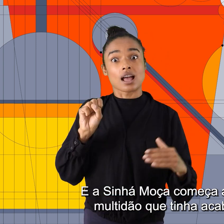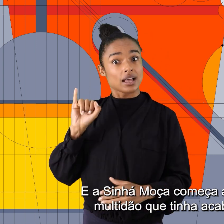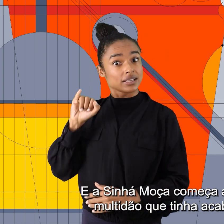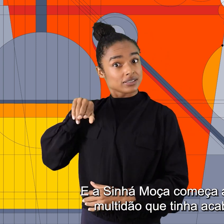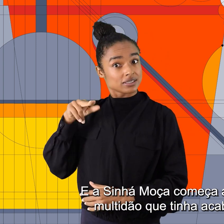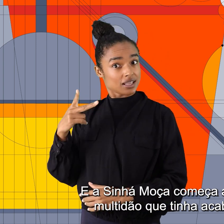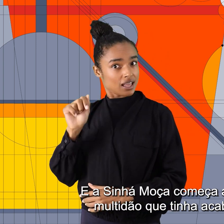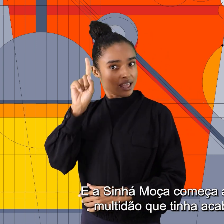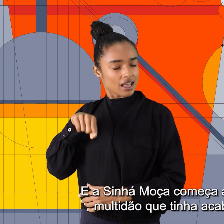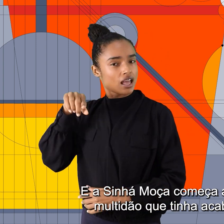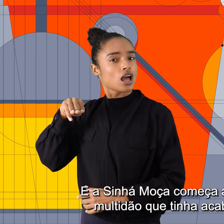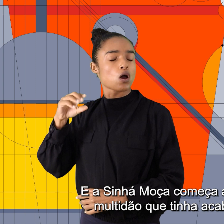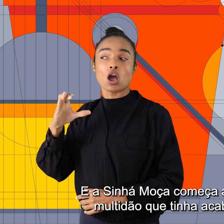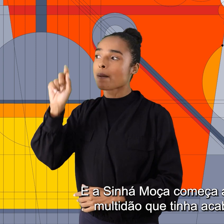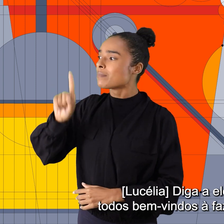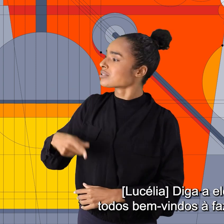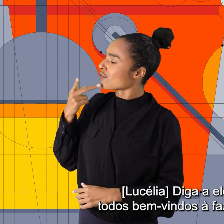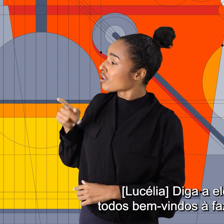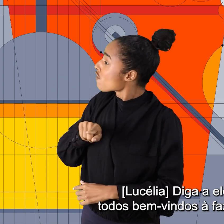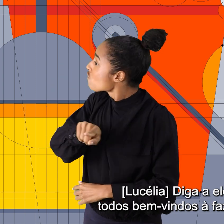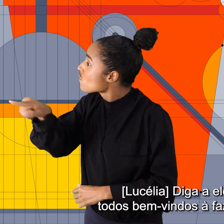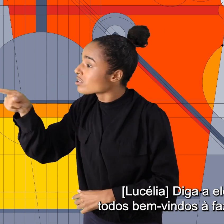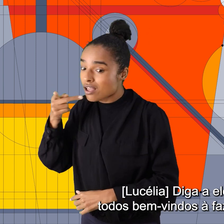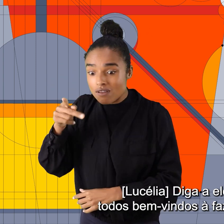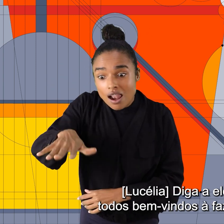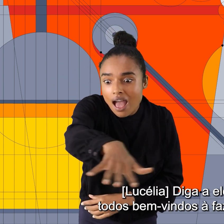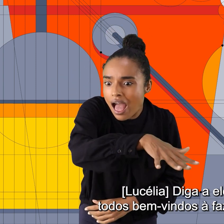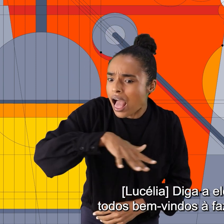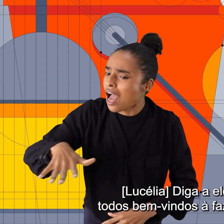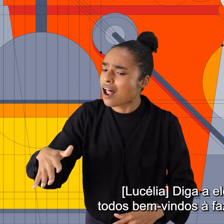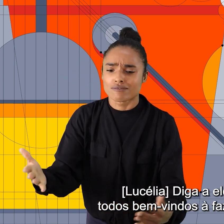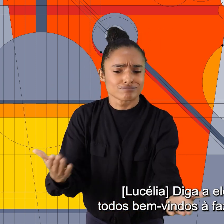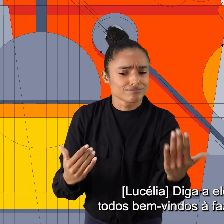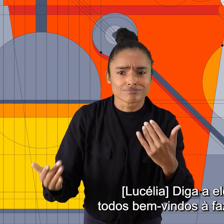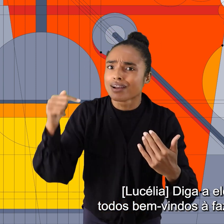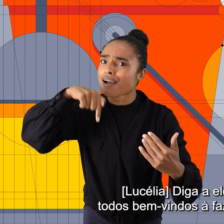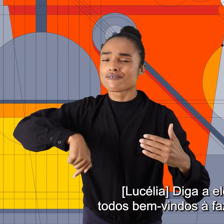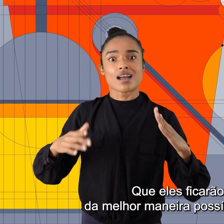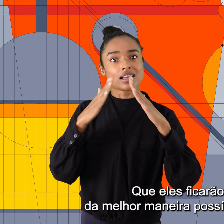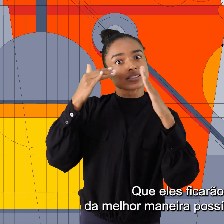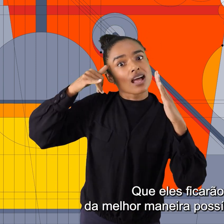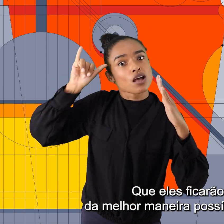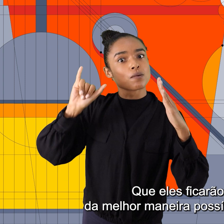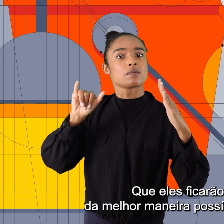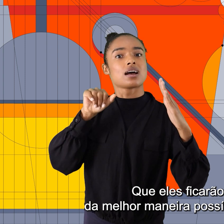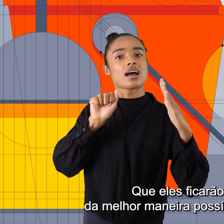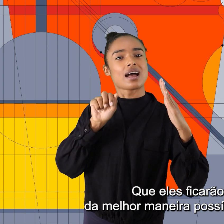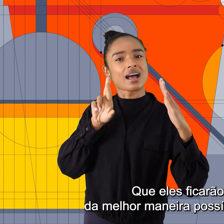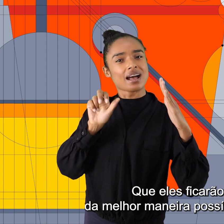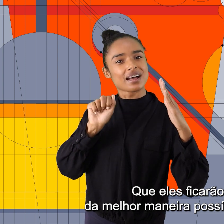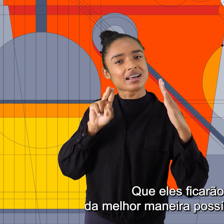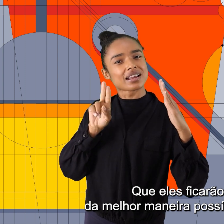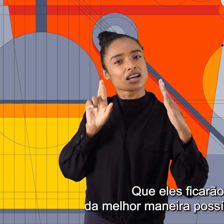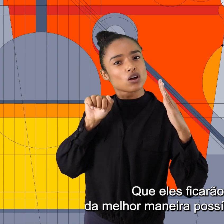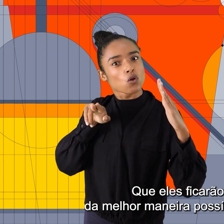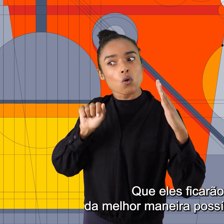começa a falar com aquela multidão que tinha acabado de chegar. Diga a eles que são todos bem-vindos à Fazenda Araruna, que eles ficarão alojados